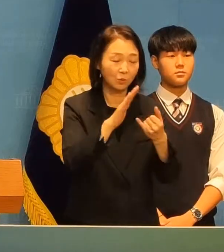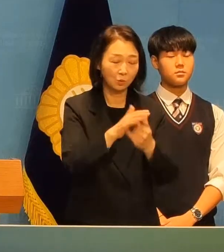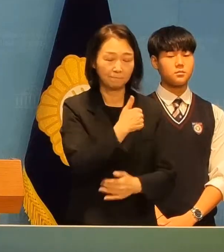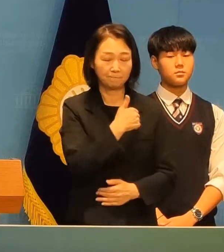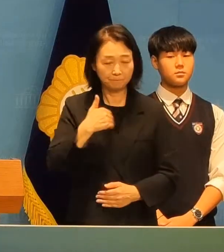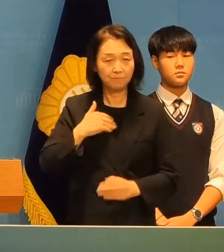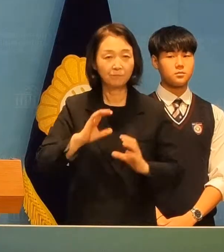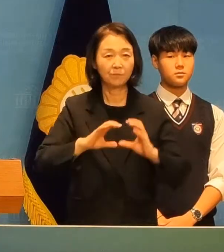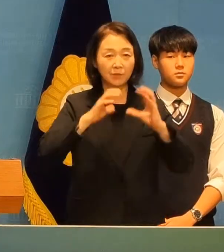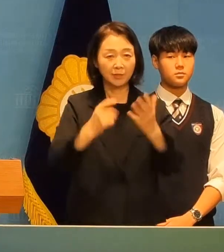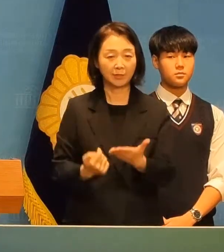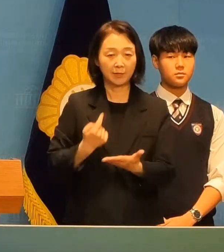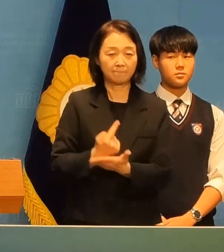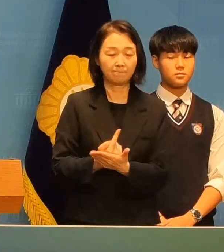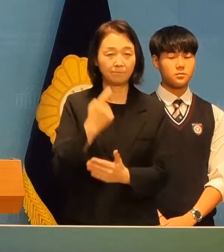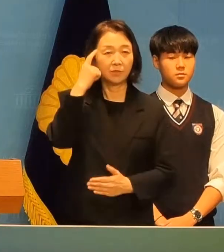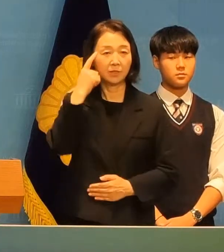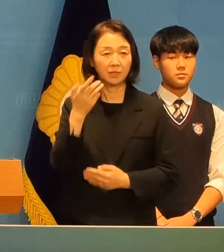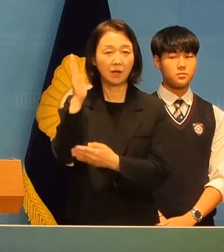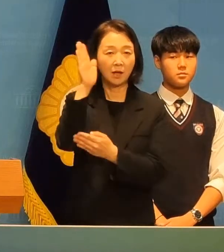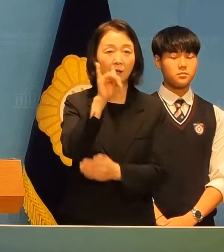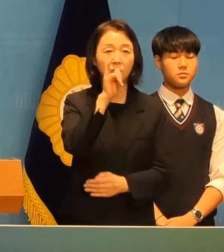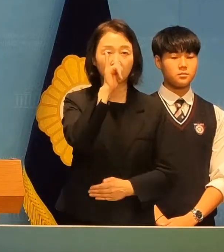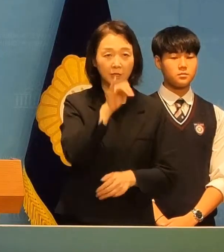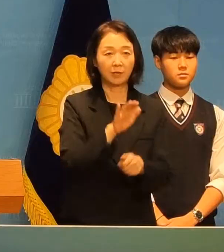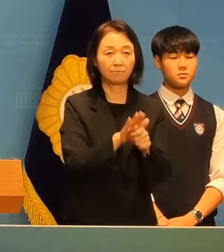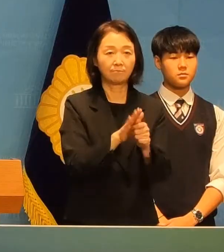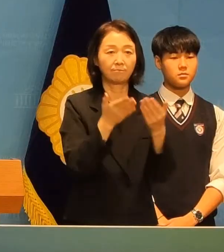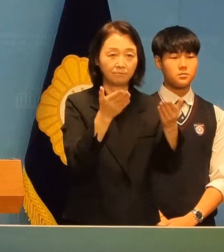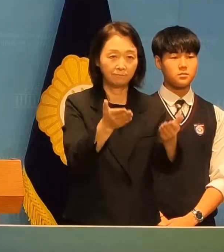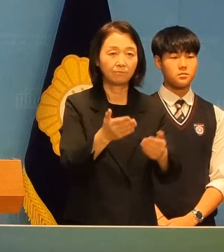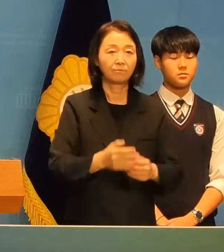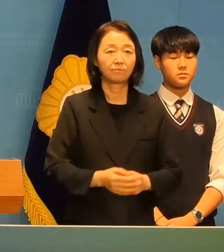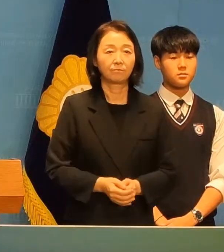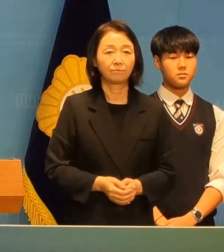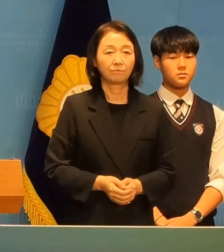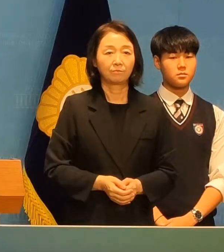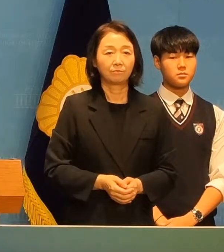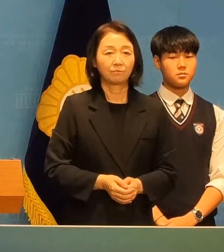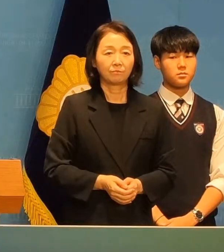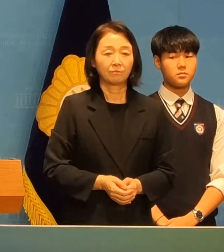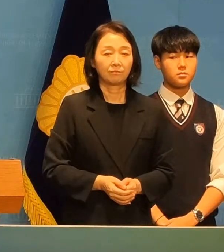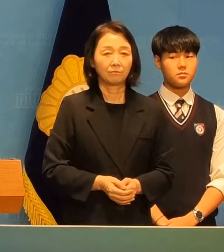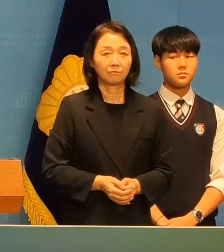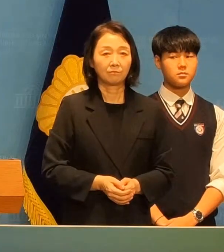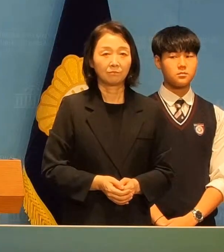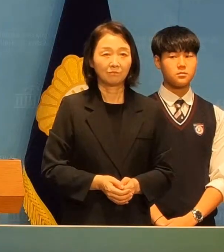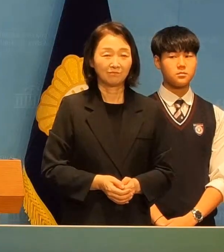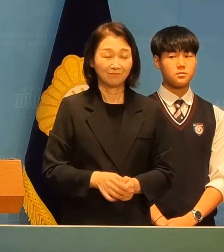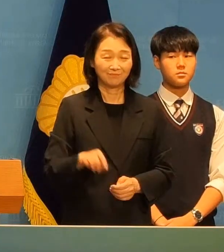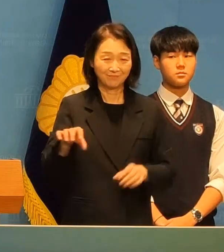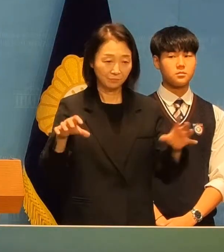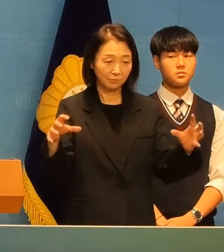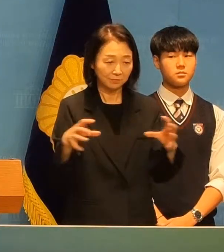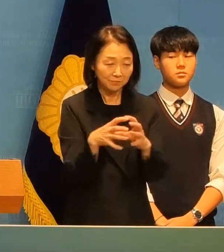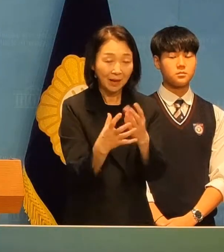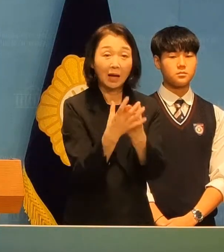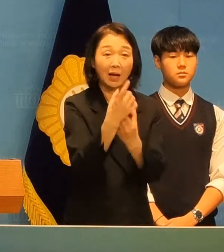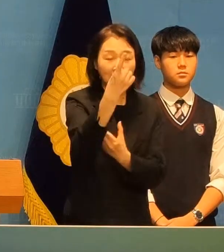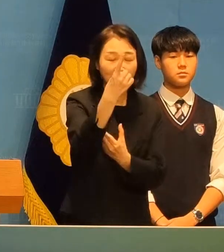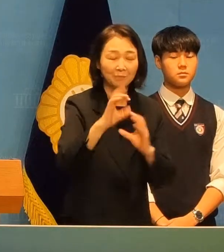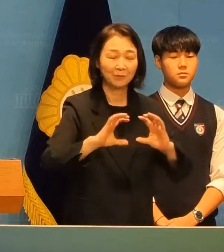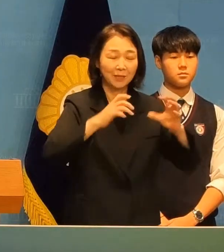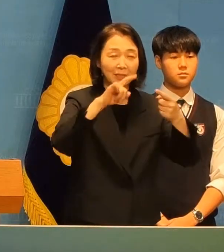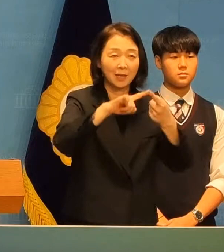당당히 세상에 자신의 생각을 펼칠 수 있도록 곁에서 함께 하겠습니다. 하나가 된 두 세대의 목소리는 세상에 더